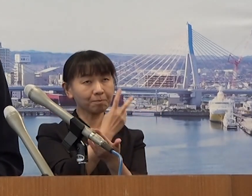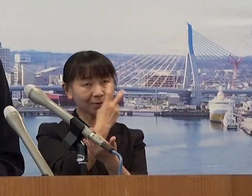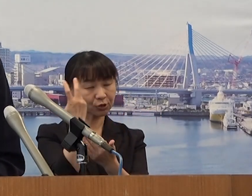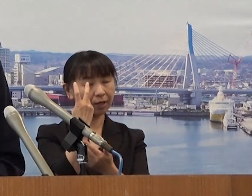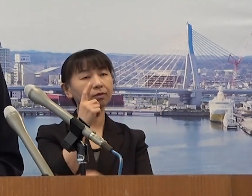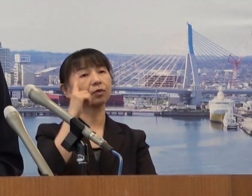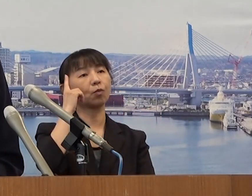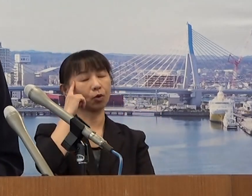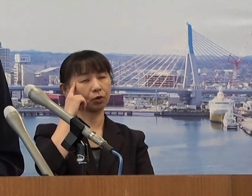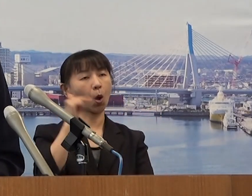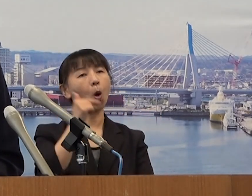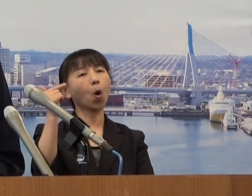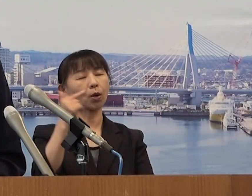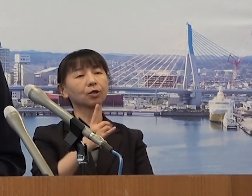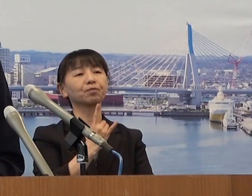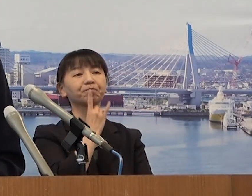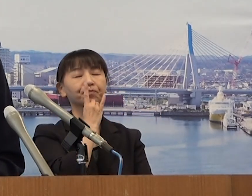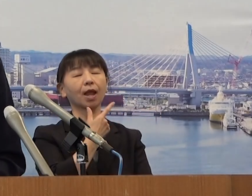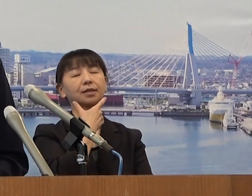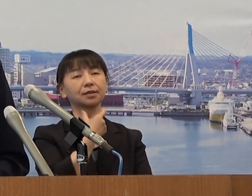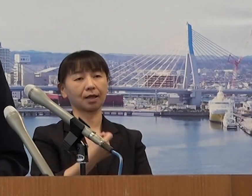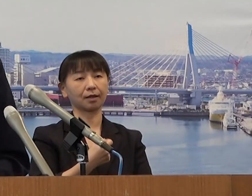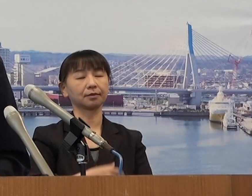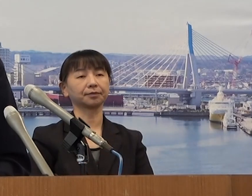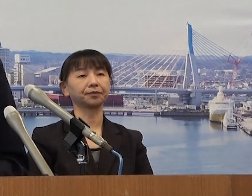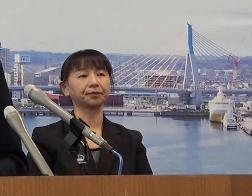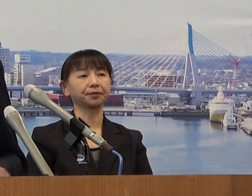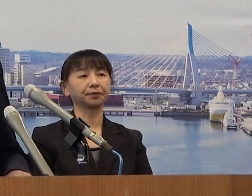っておりまして、大きく期待をしているところです。